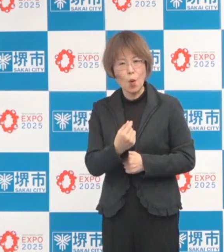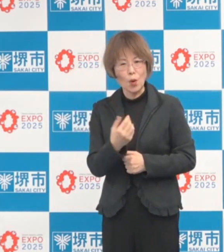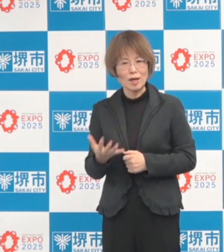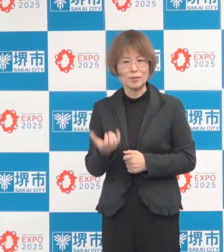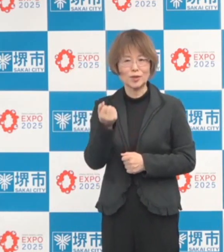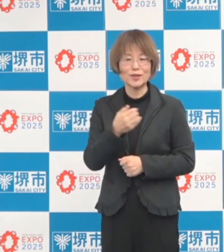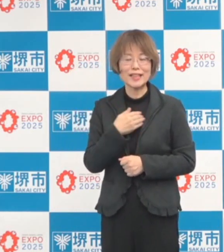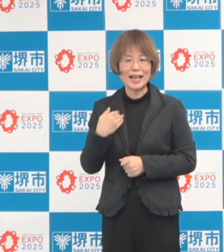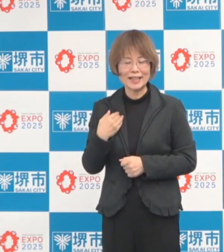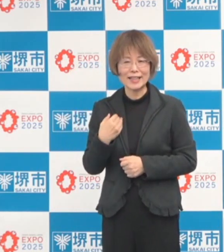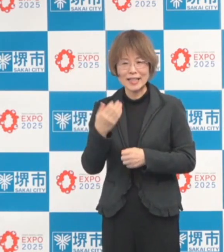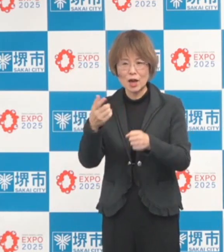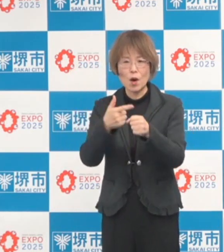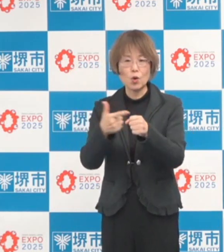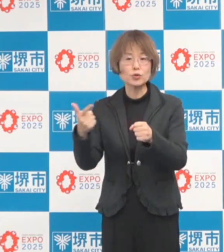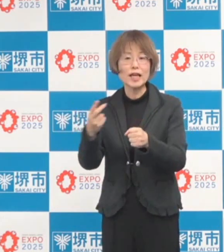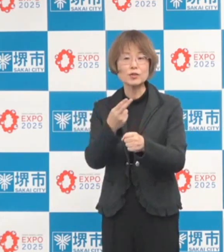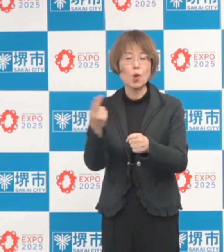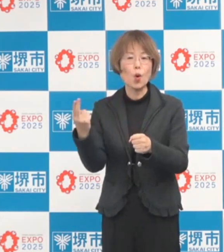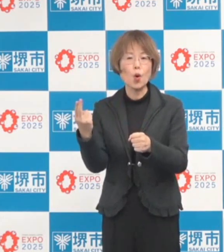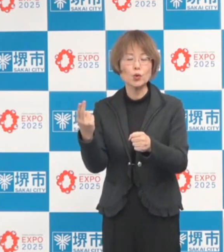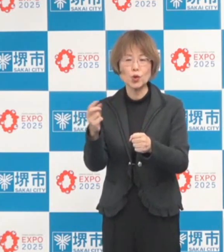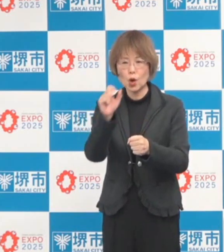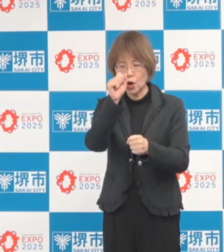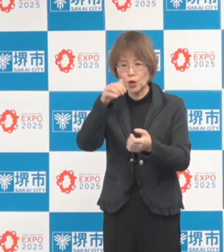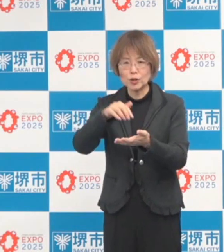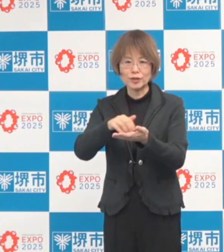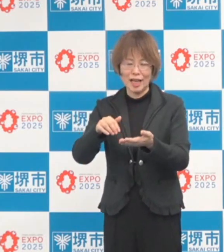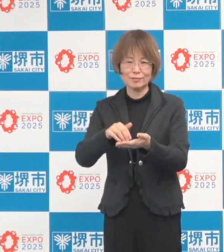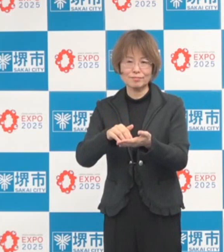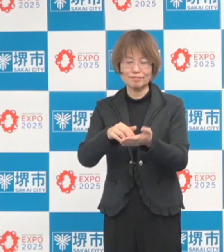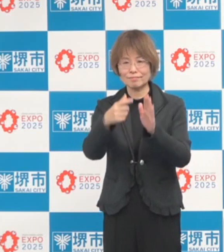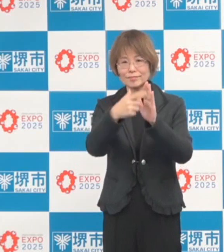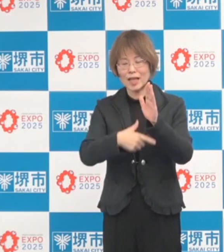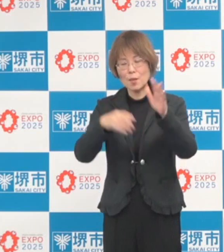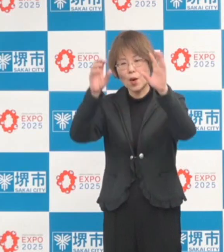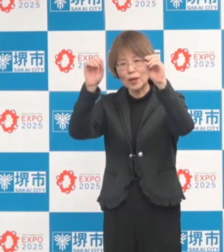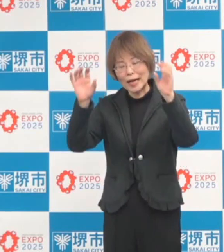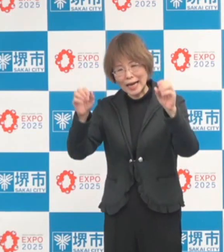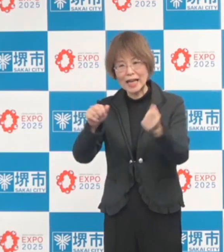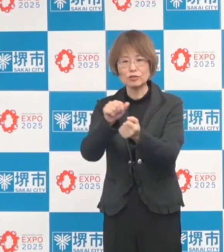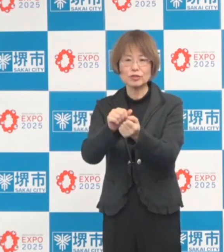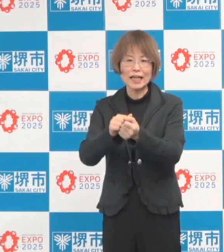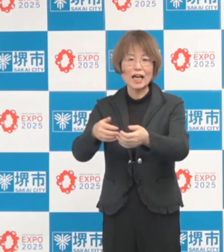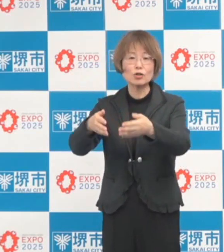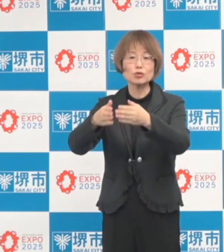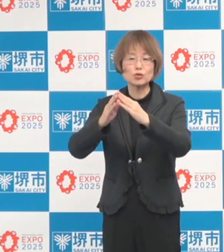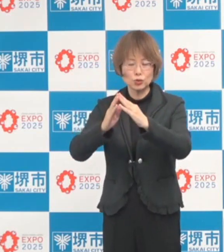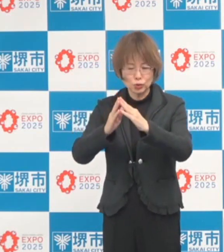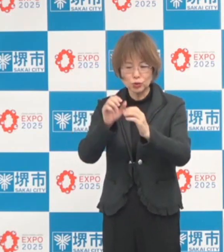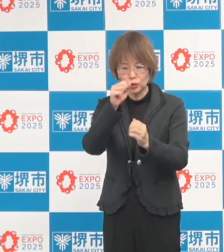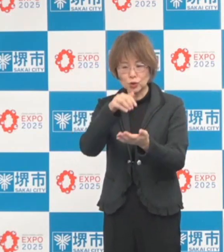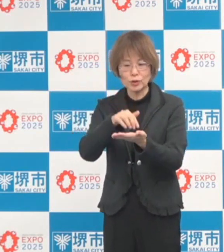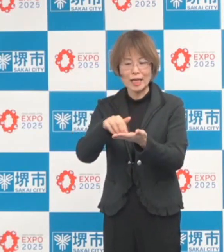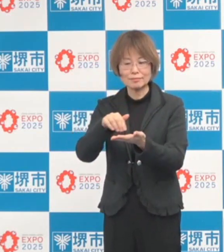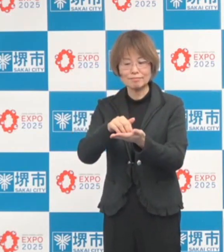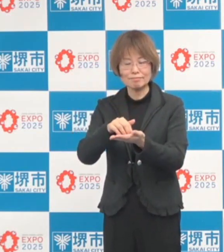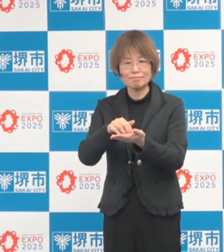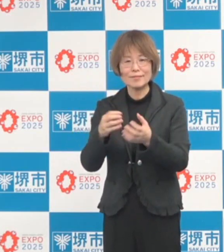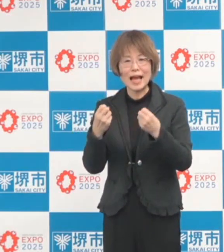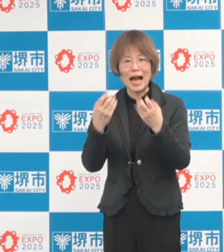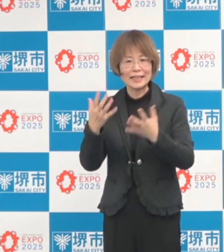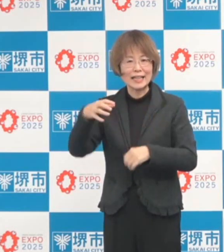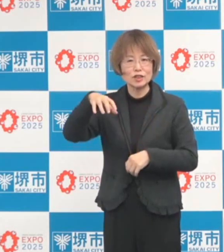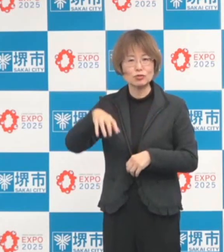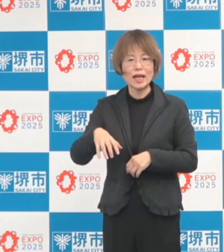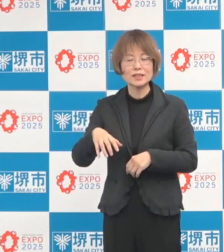和6年度当初予算を輝く堺を作る予算、新たなステージということも含めまして